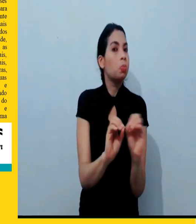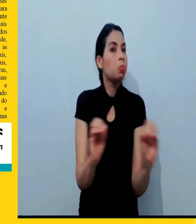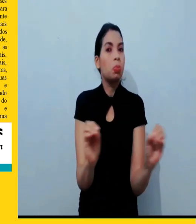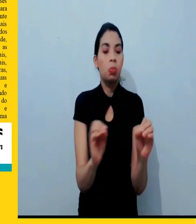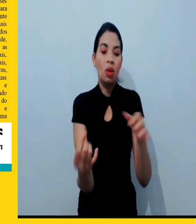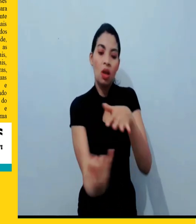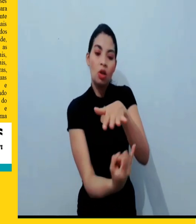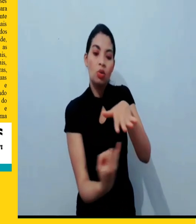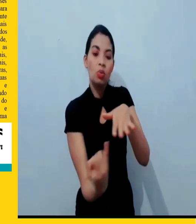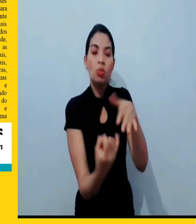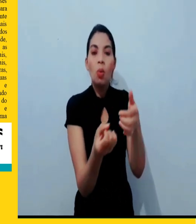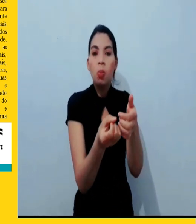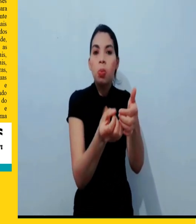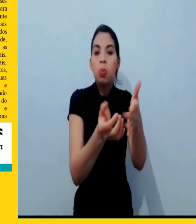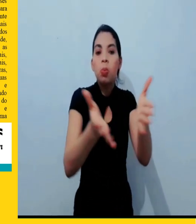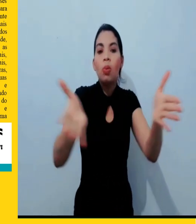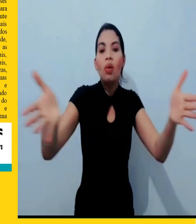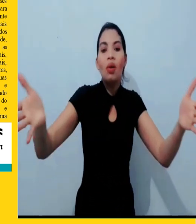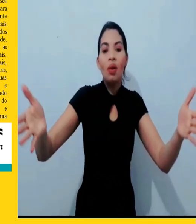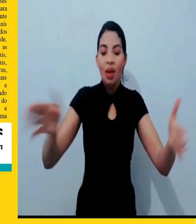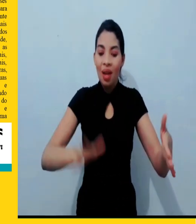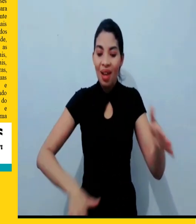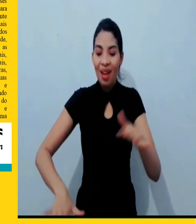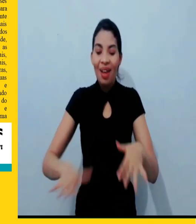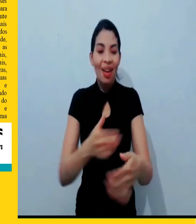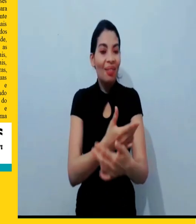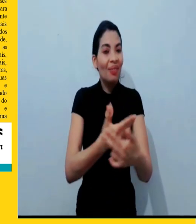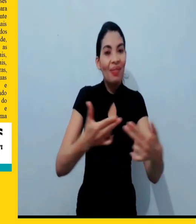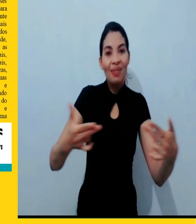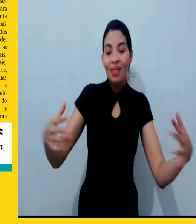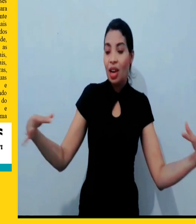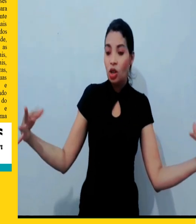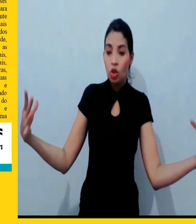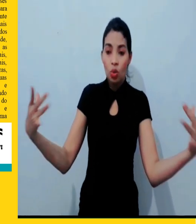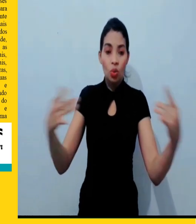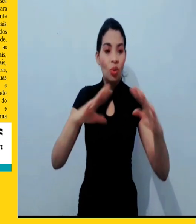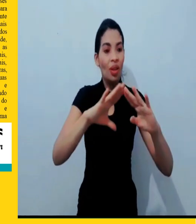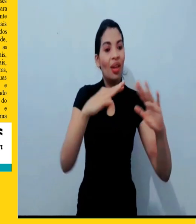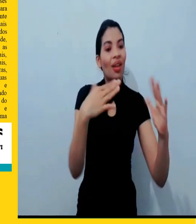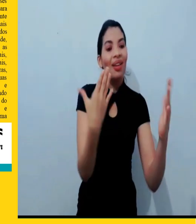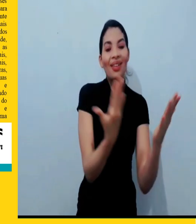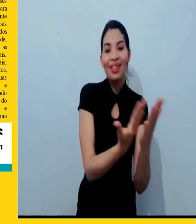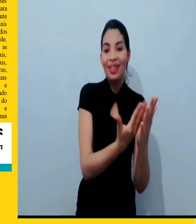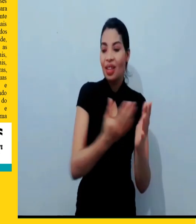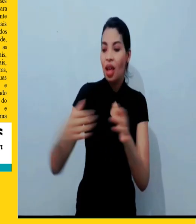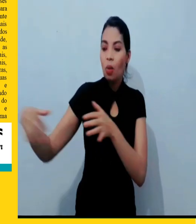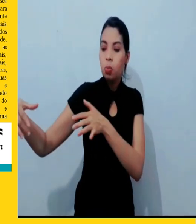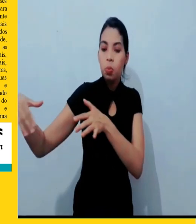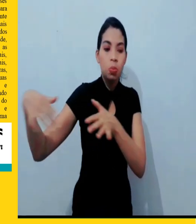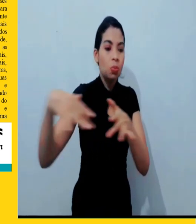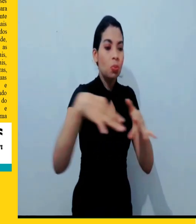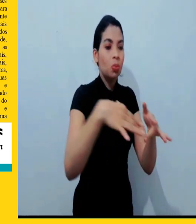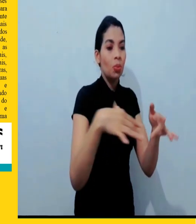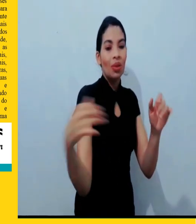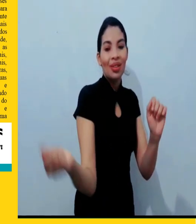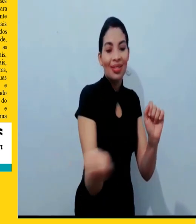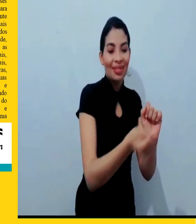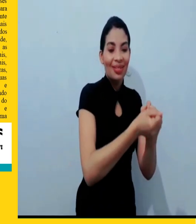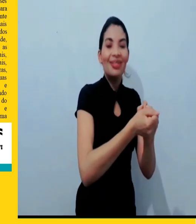propriamente, é uma instituição aberta a todas as crianças, uma instituição que tem